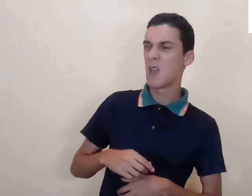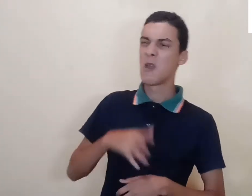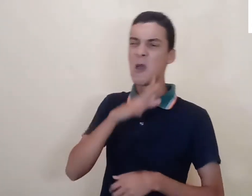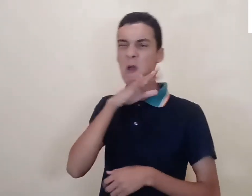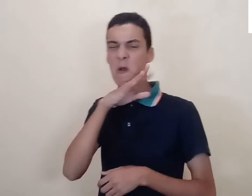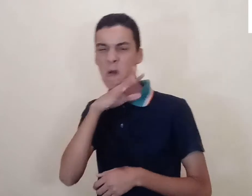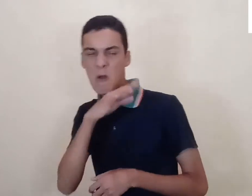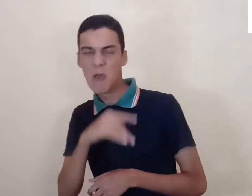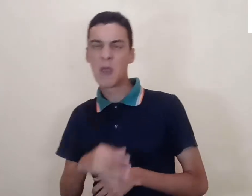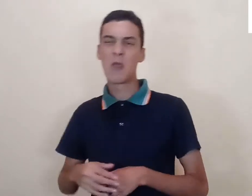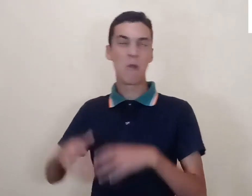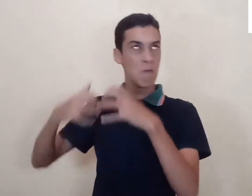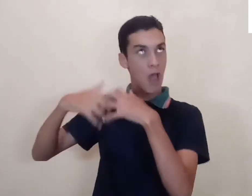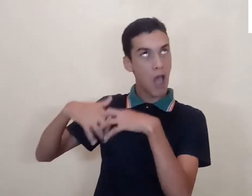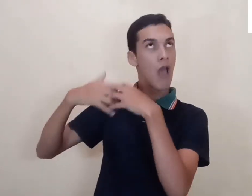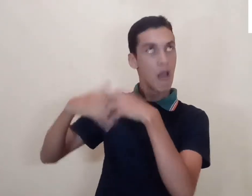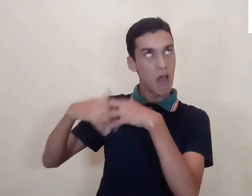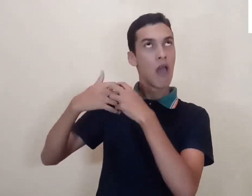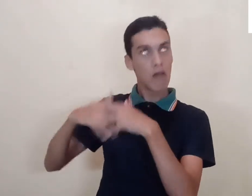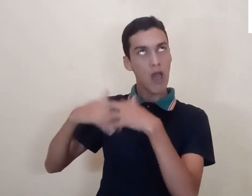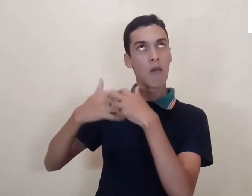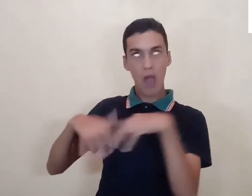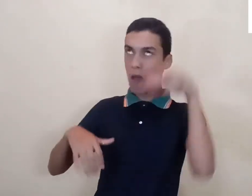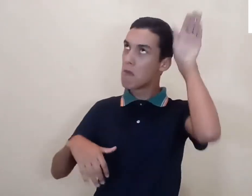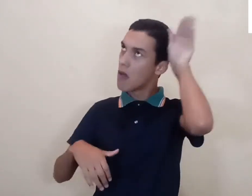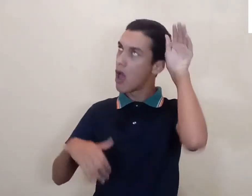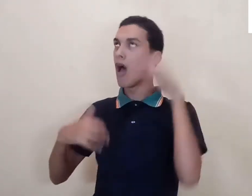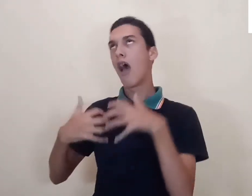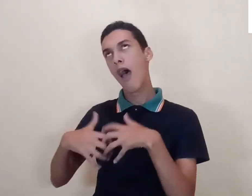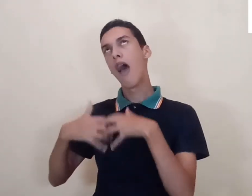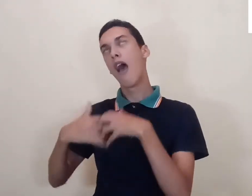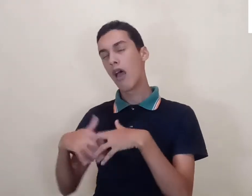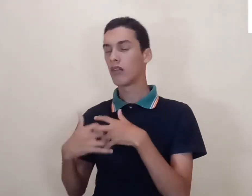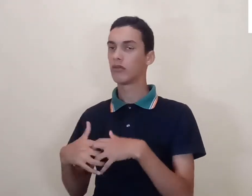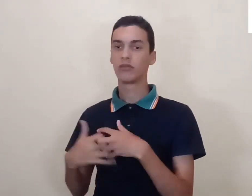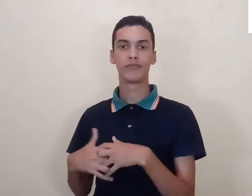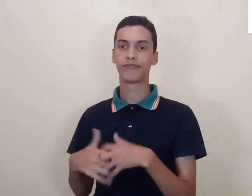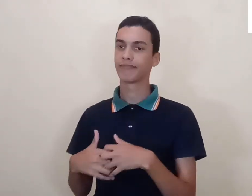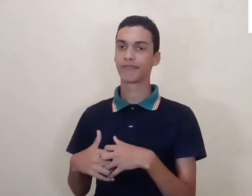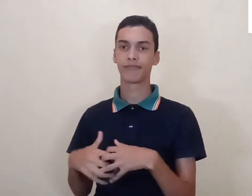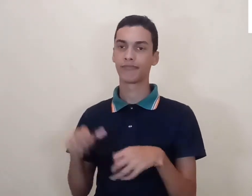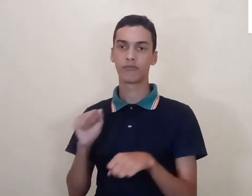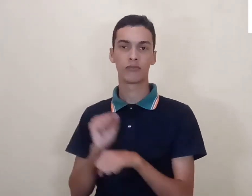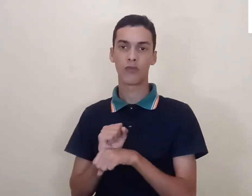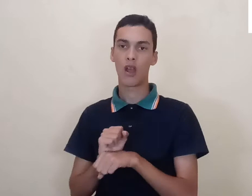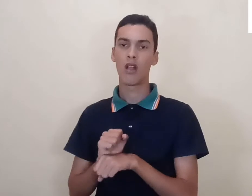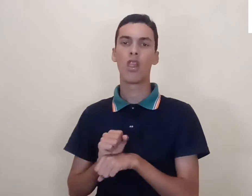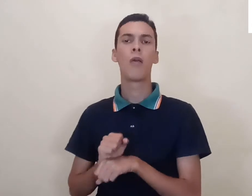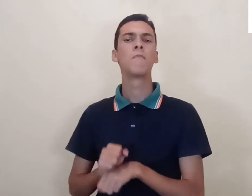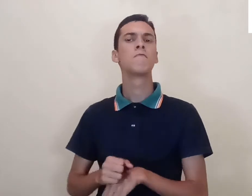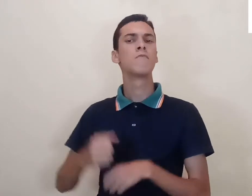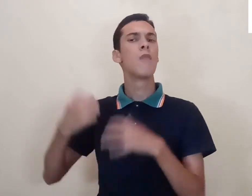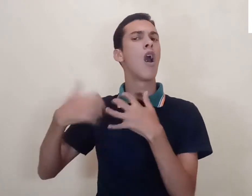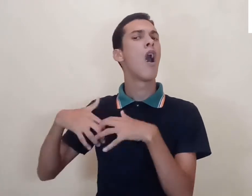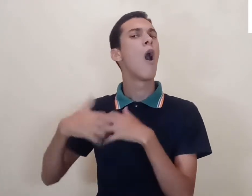minhas dificuldades? Como eu posso ser melhor do que ontem? Troque esse